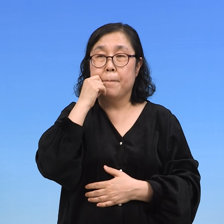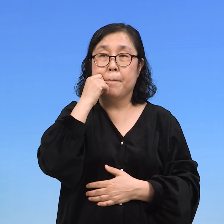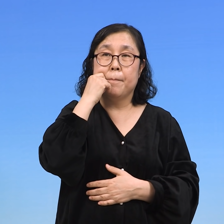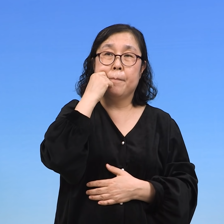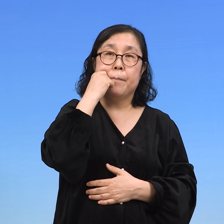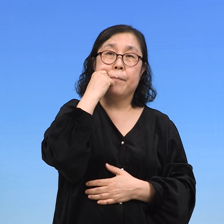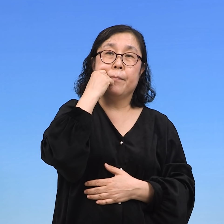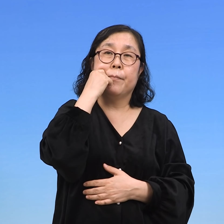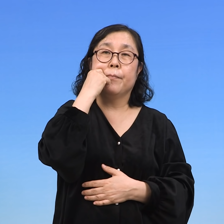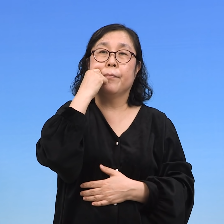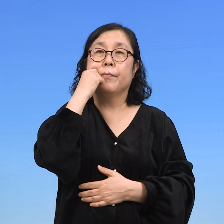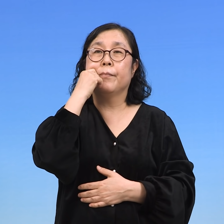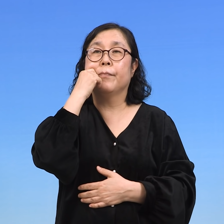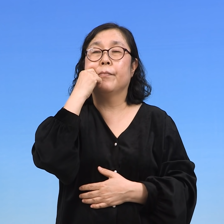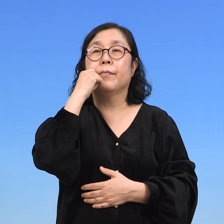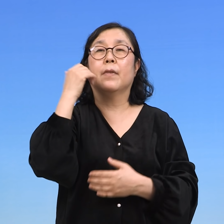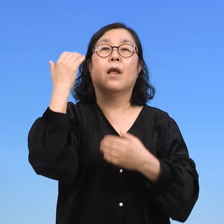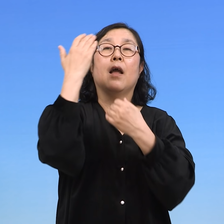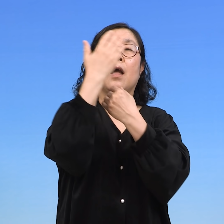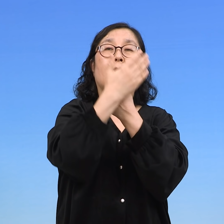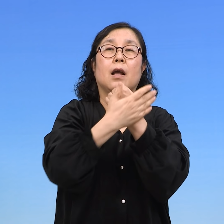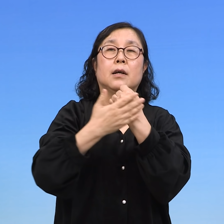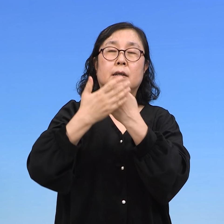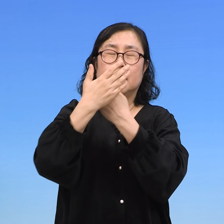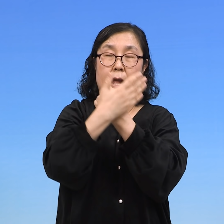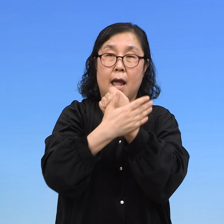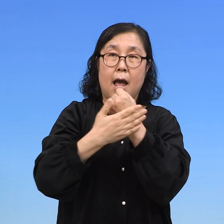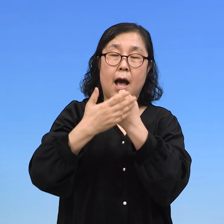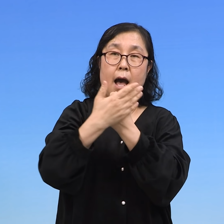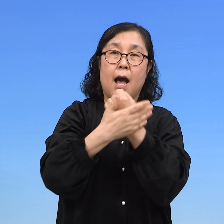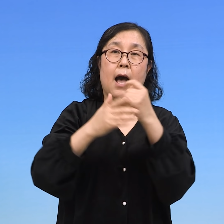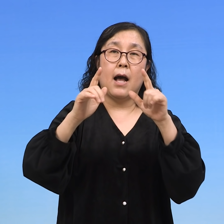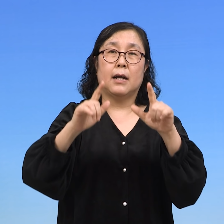은혜 아니면